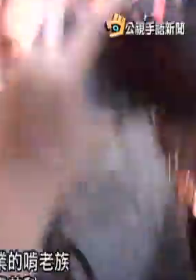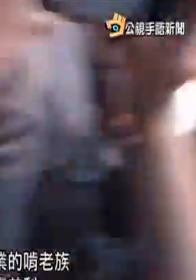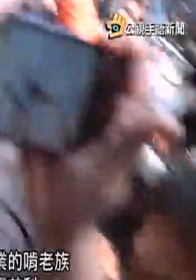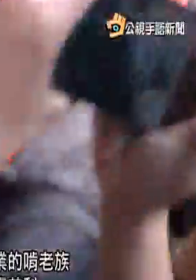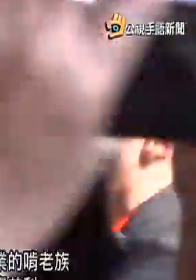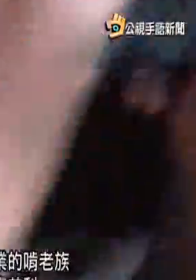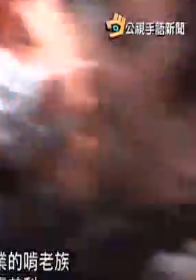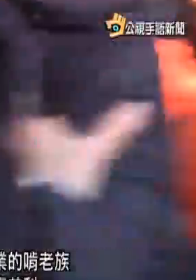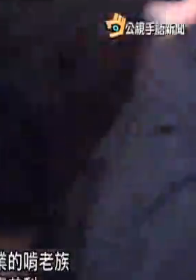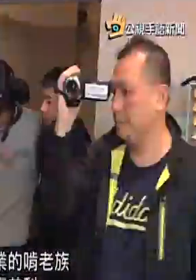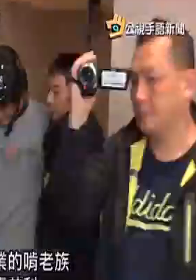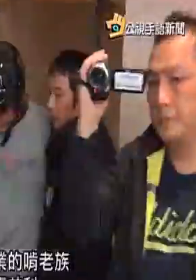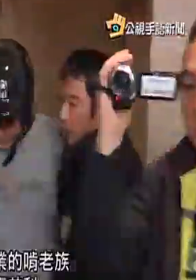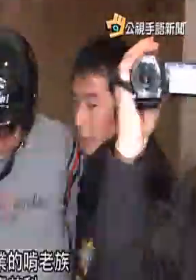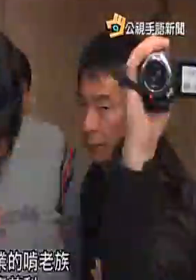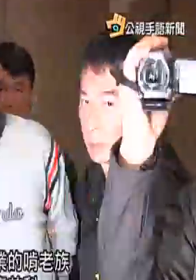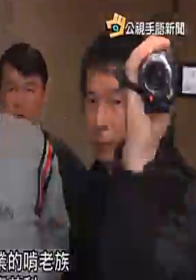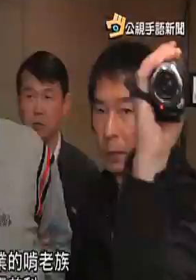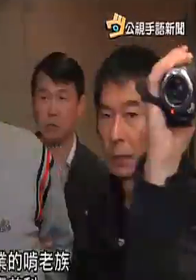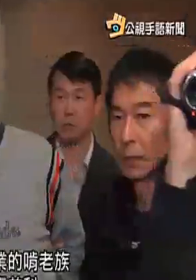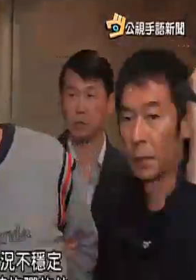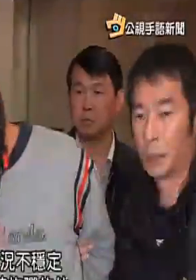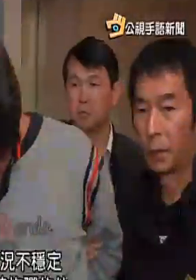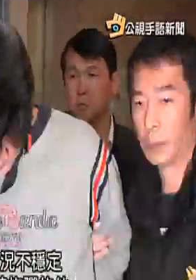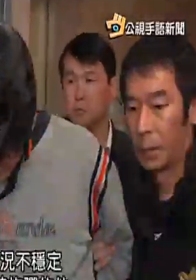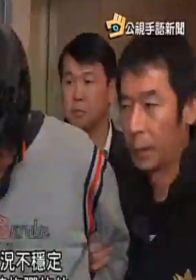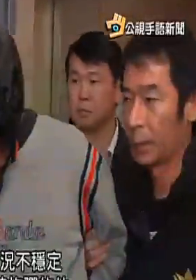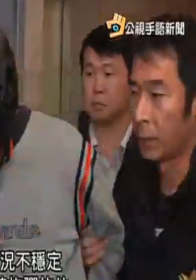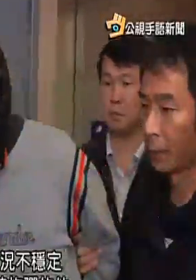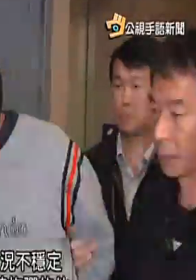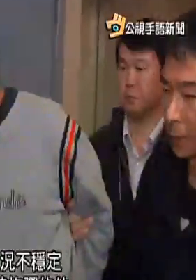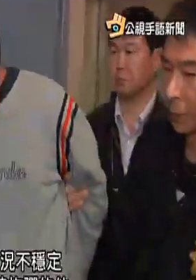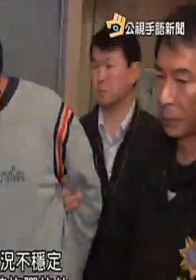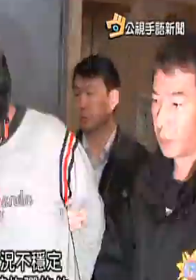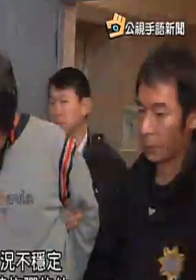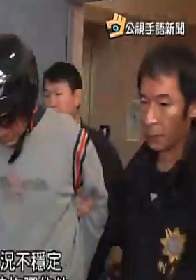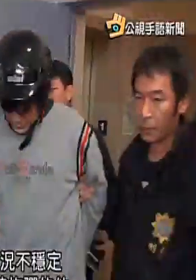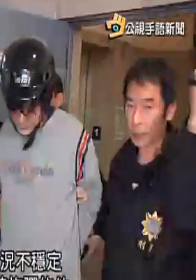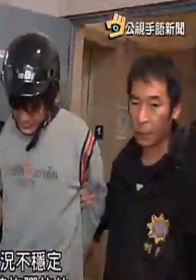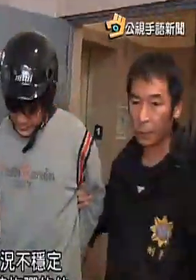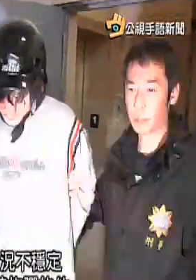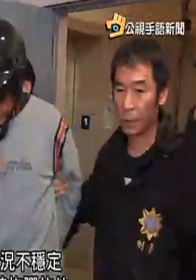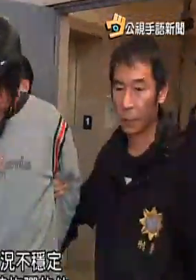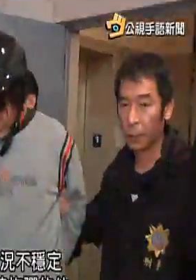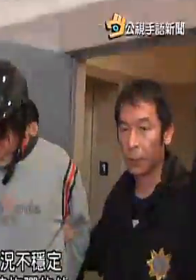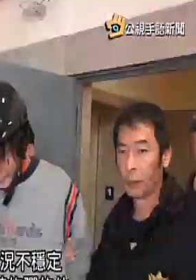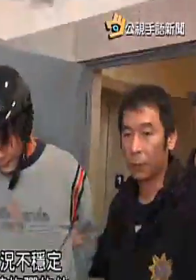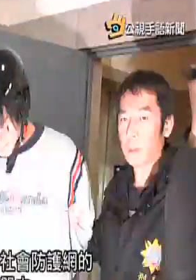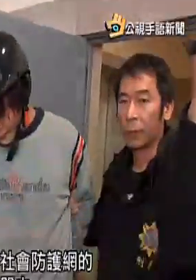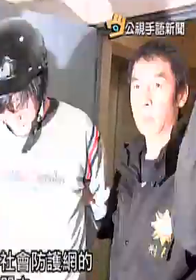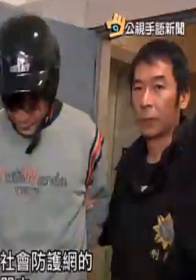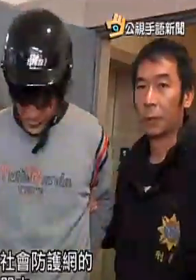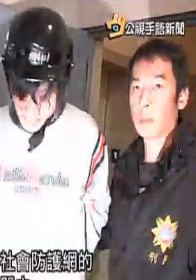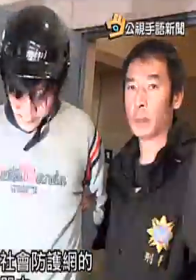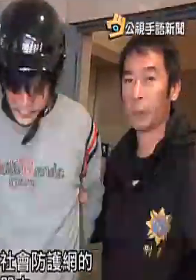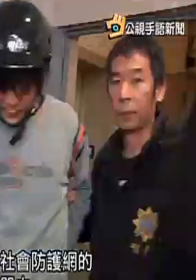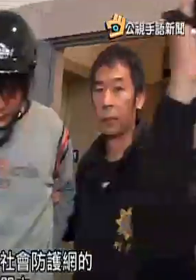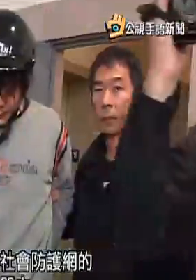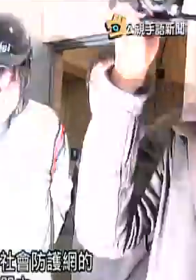无业的啃老族，还有吸毒前科，甚至精神状况不稳定。被视为不定时炸弹的他，却没有在台北市社会防护